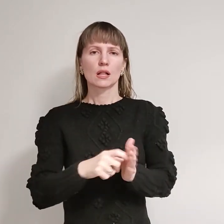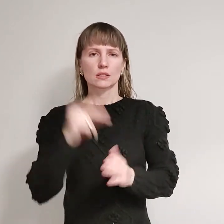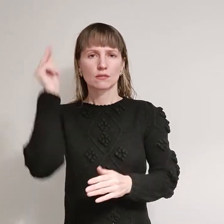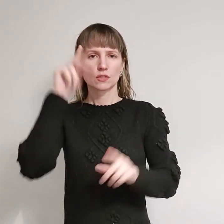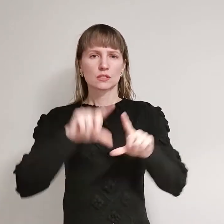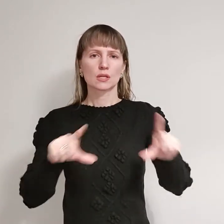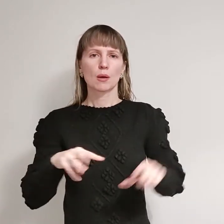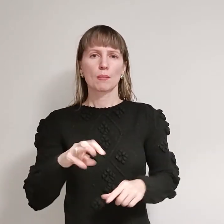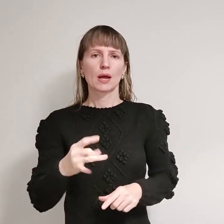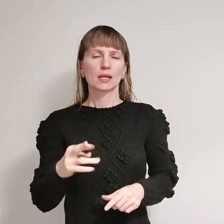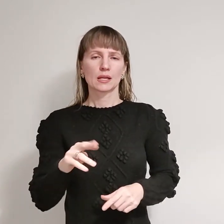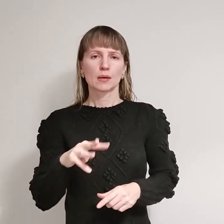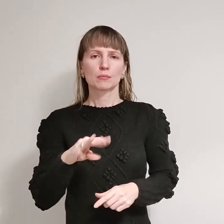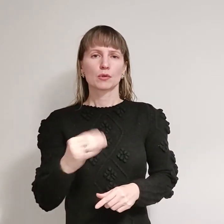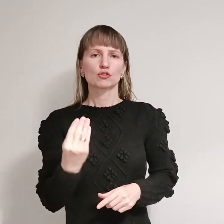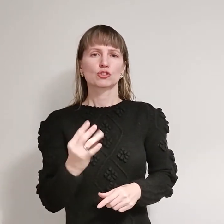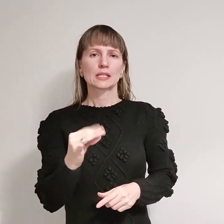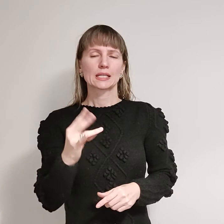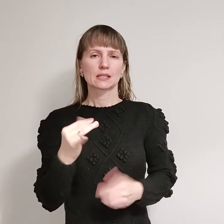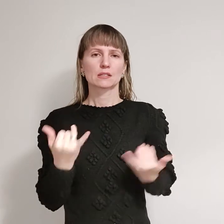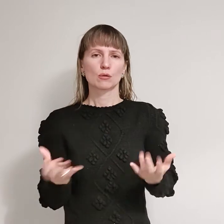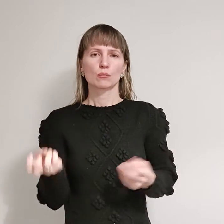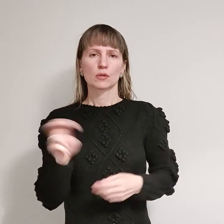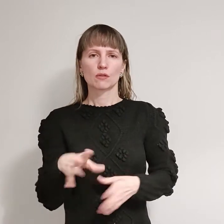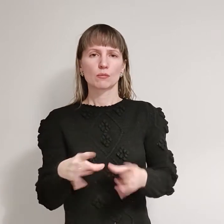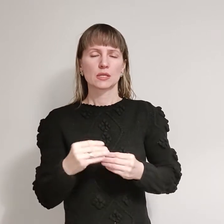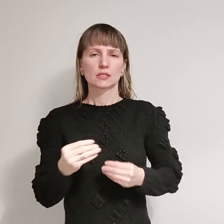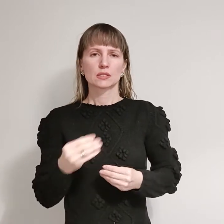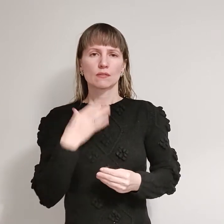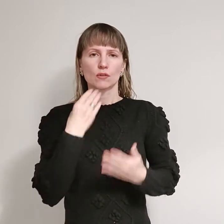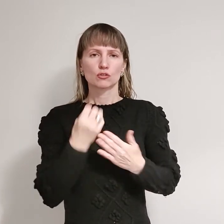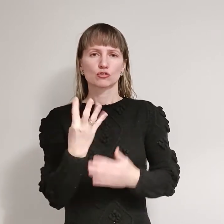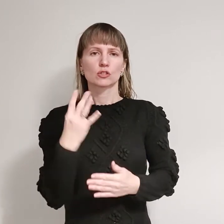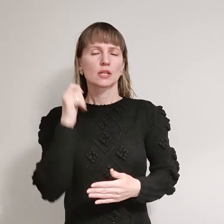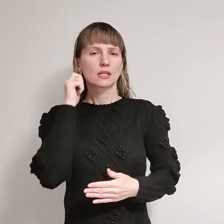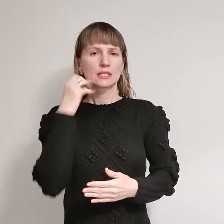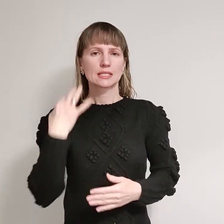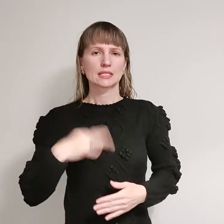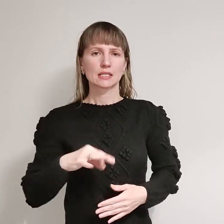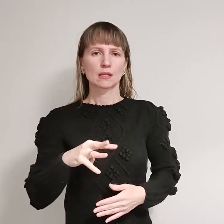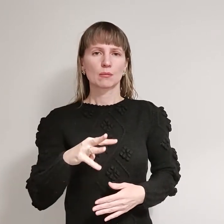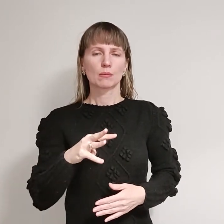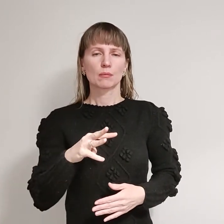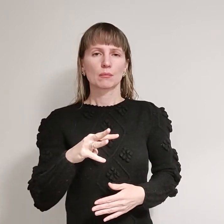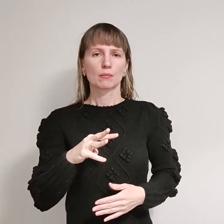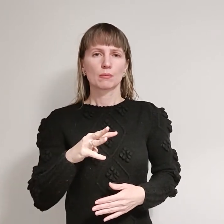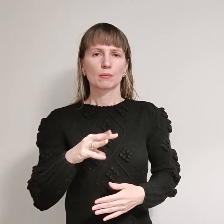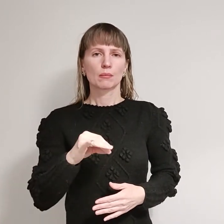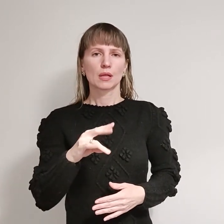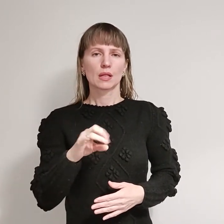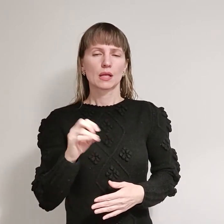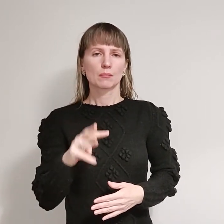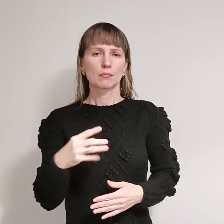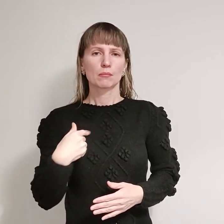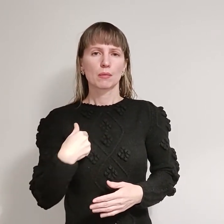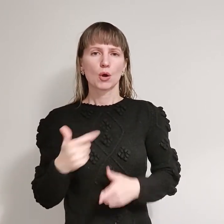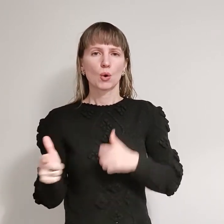Марія Міхніна. Сьогодні прийшла разом зі своїм 14-річним сином Ілею. Ми не готуємося вирівнятися, як